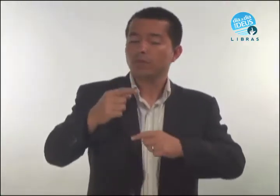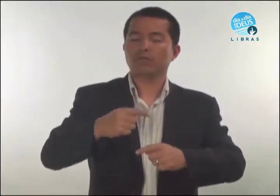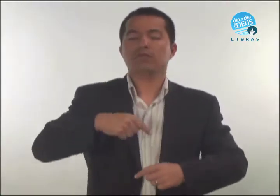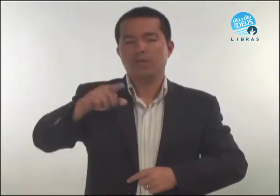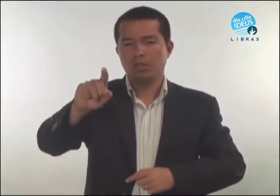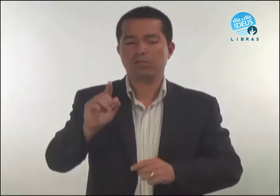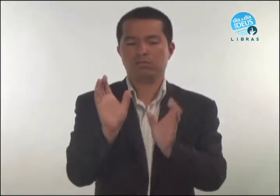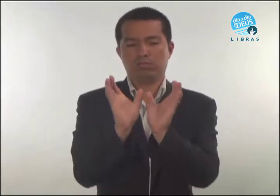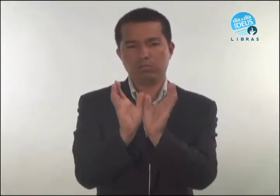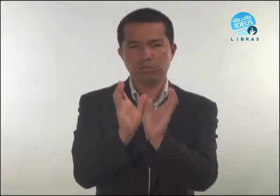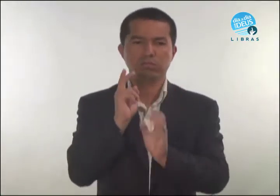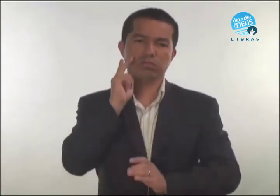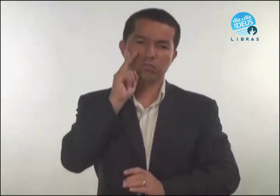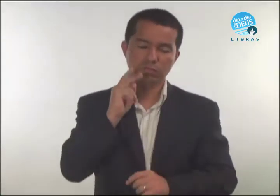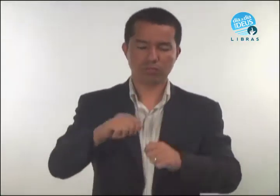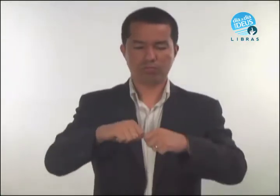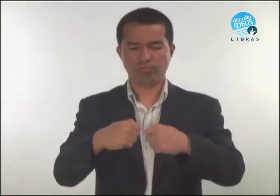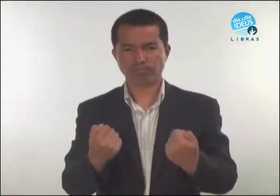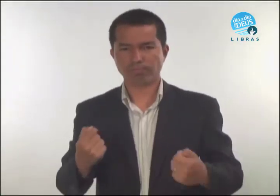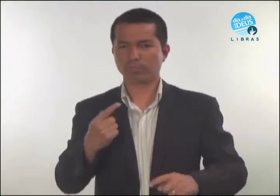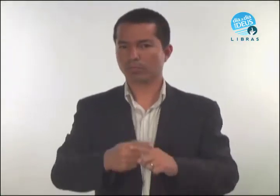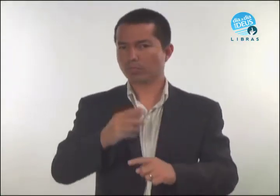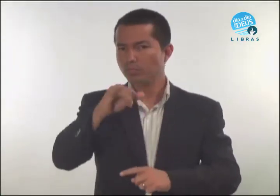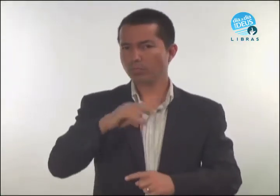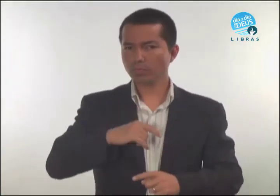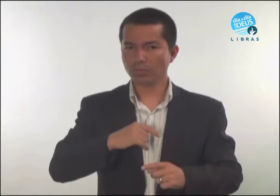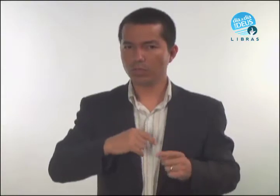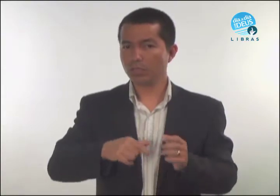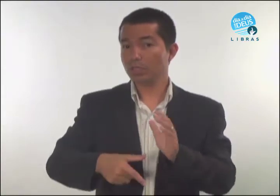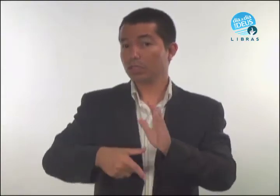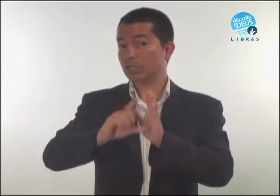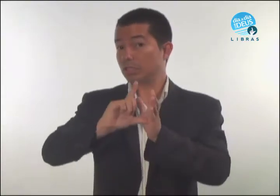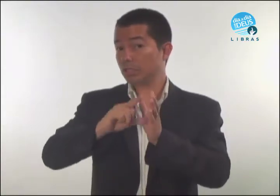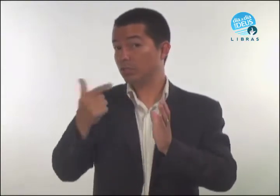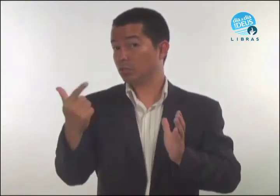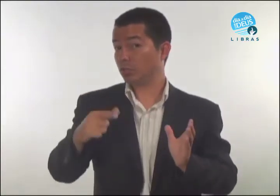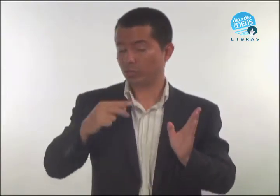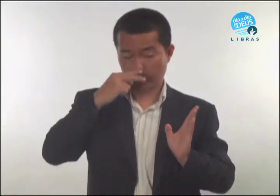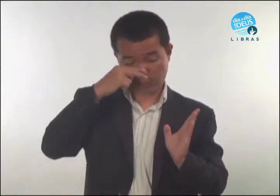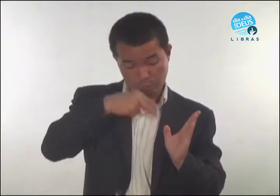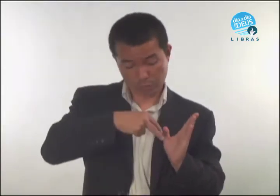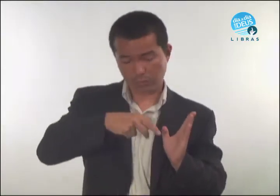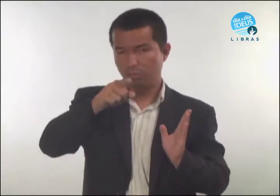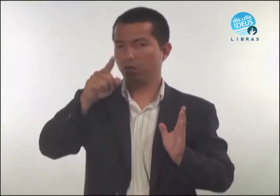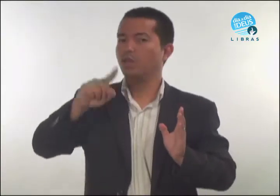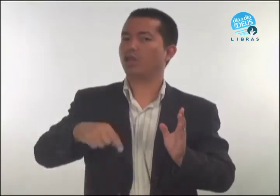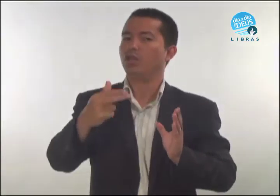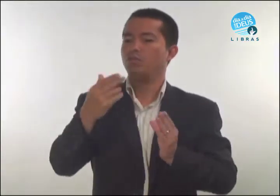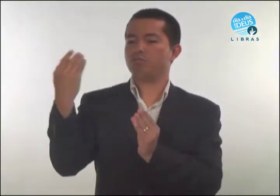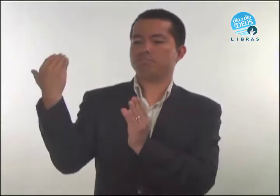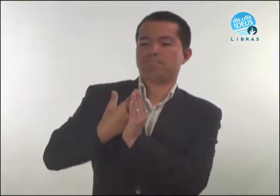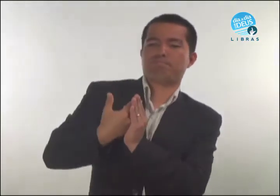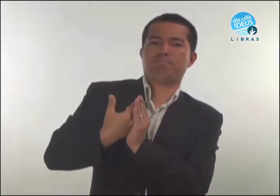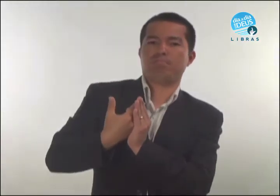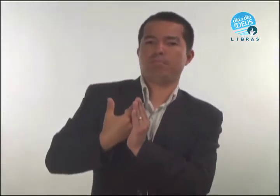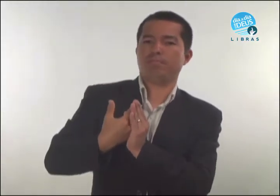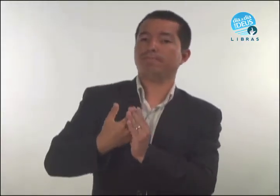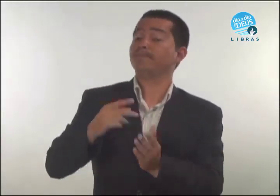bebe sem discernir o corpo, come e bebe juízo para si. E eis a razão porque há entre vós